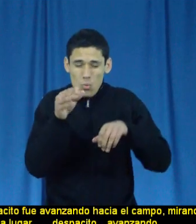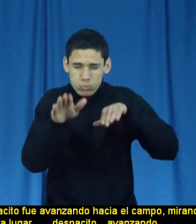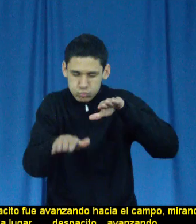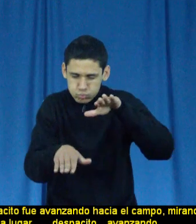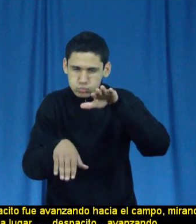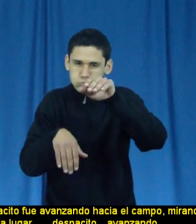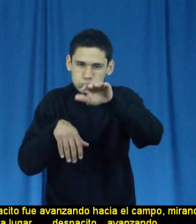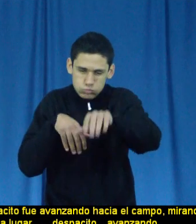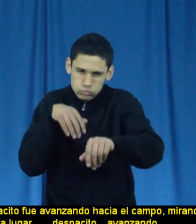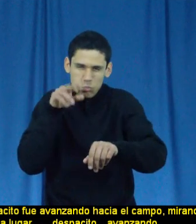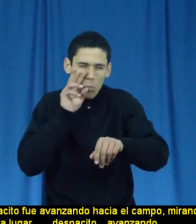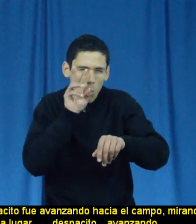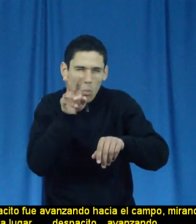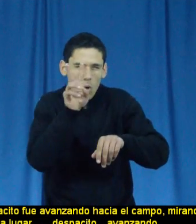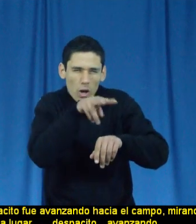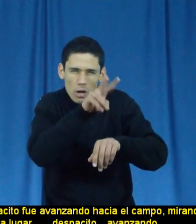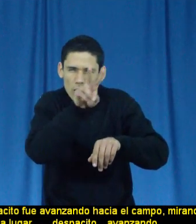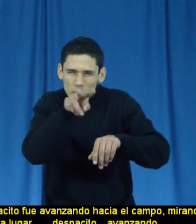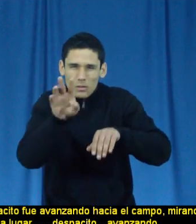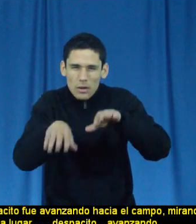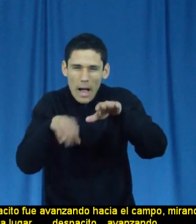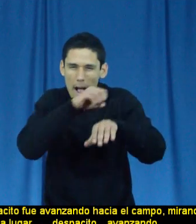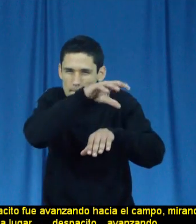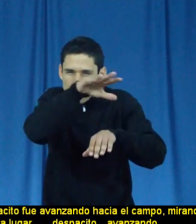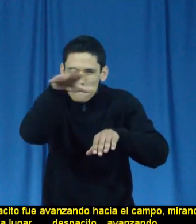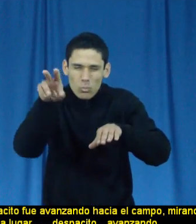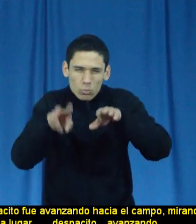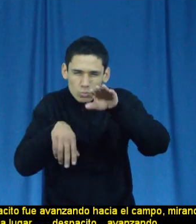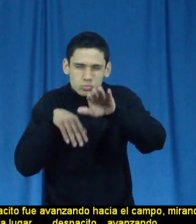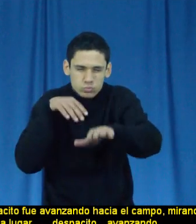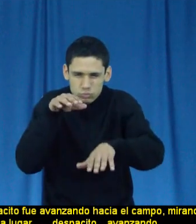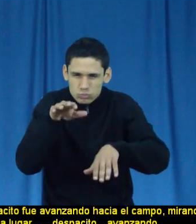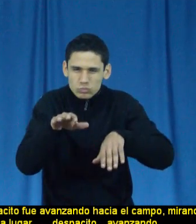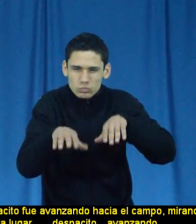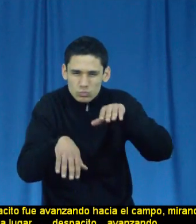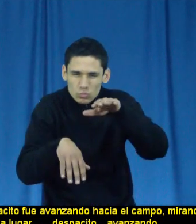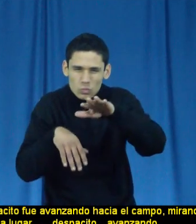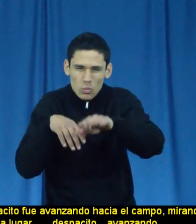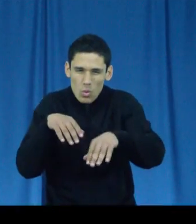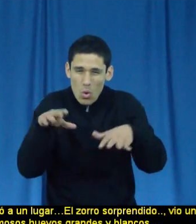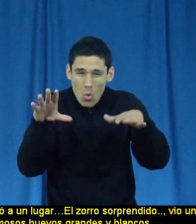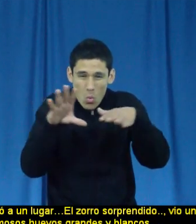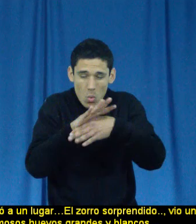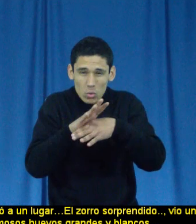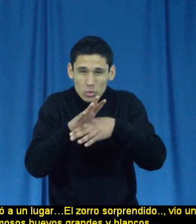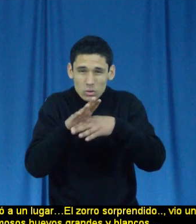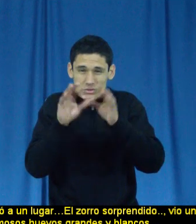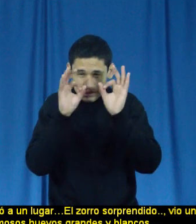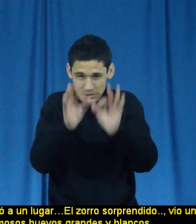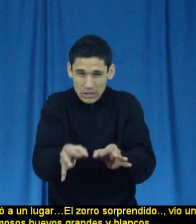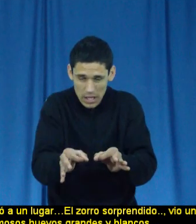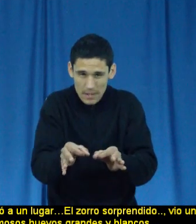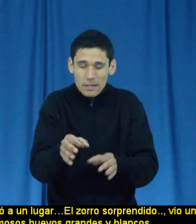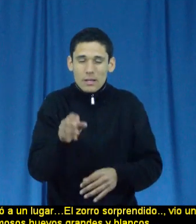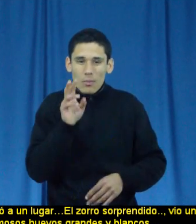El estómago lo tenía cerradísimo. El zorro despacito fue avanzando hacia el campo, mirando cada lugar.